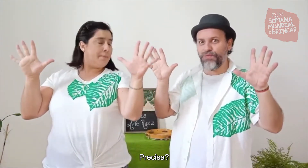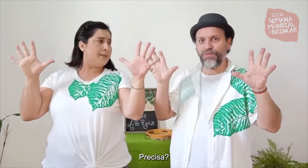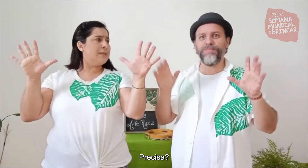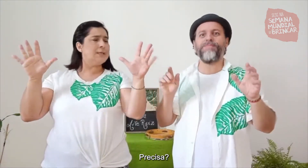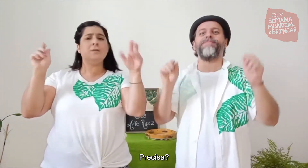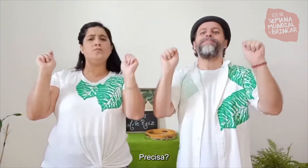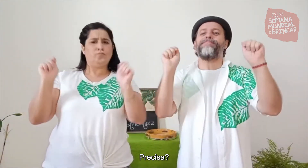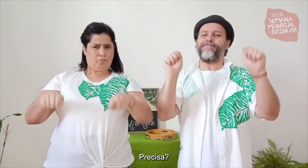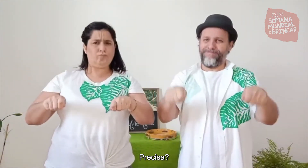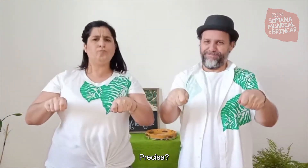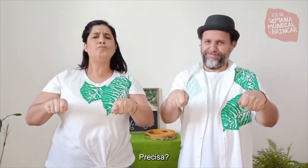Precisa.